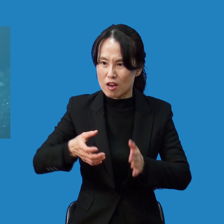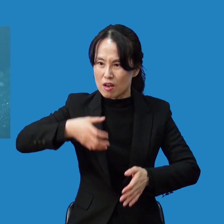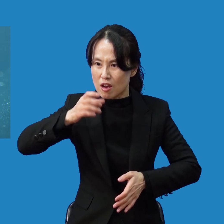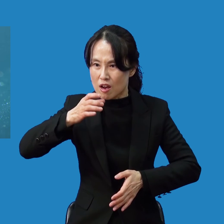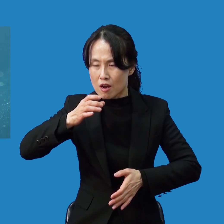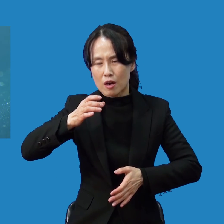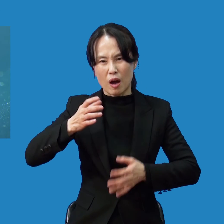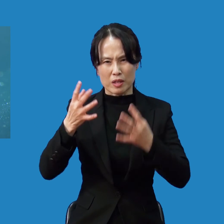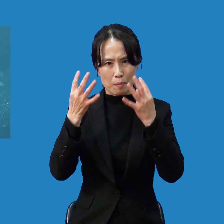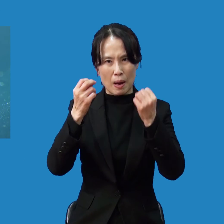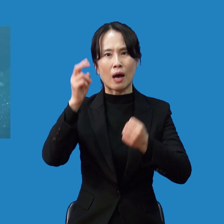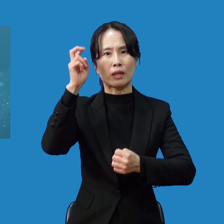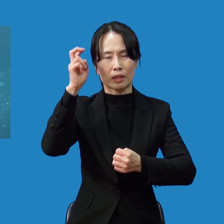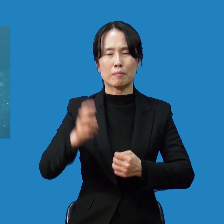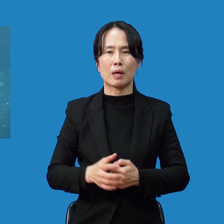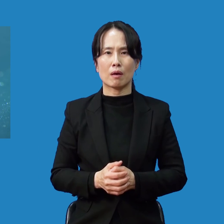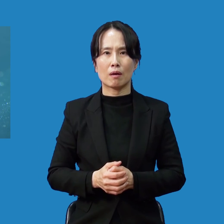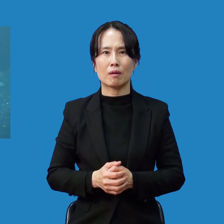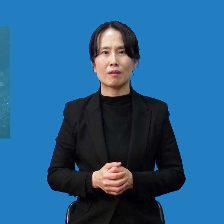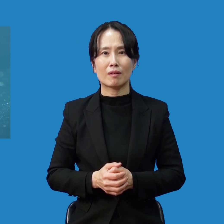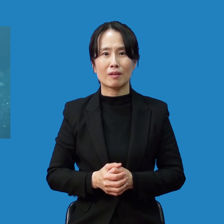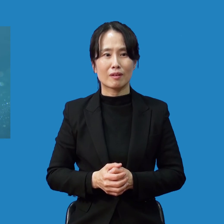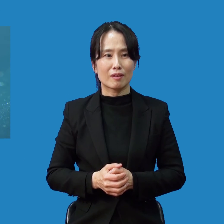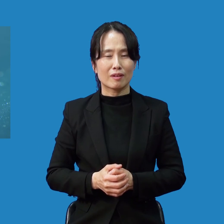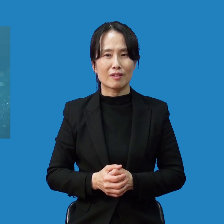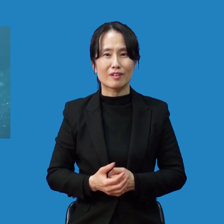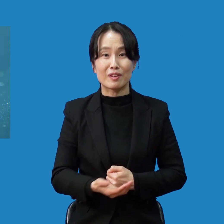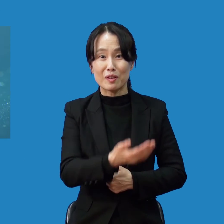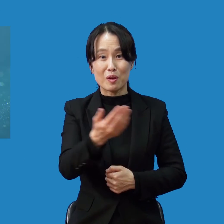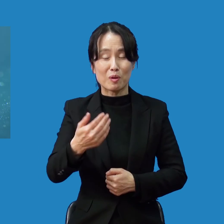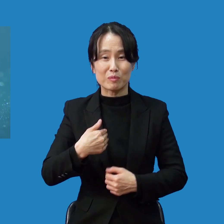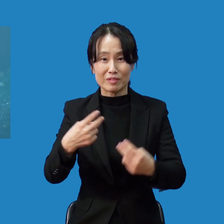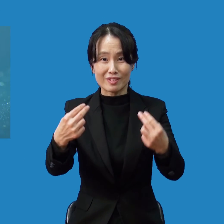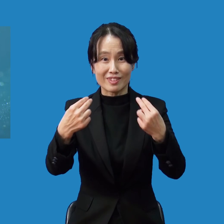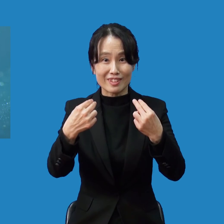굉장히 친근감을 가지고 보는 사람들이 있는데